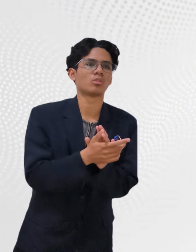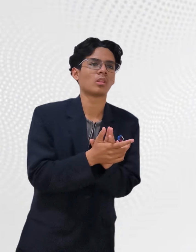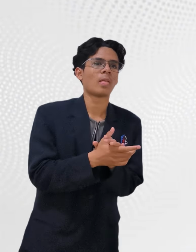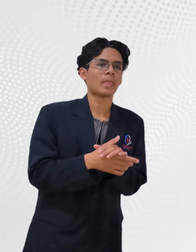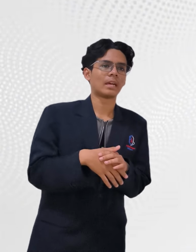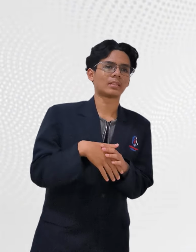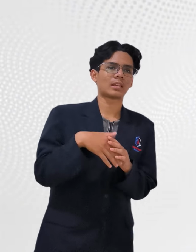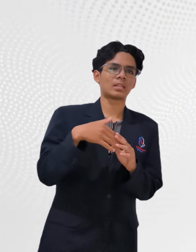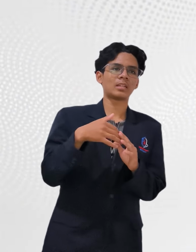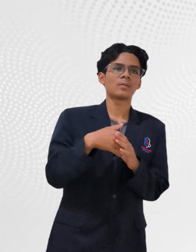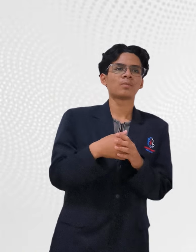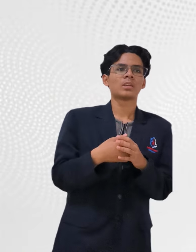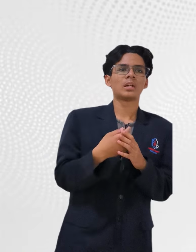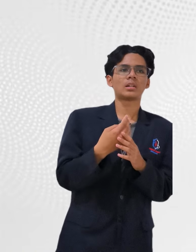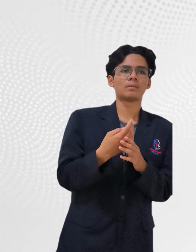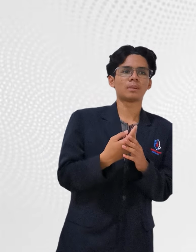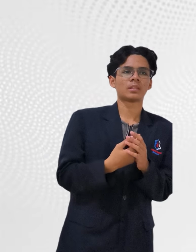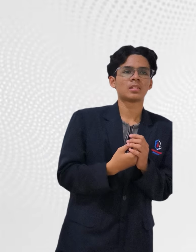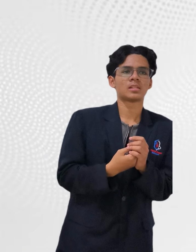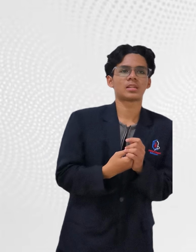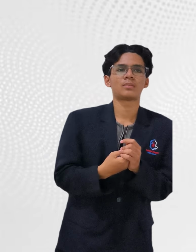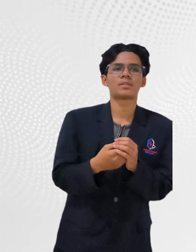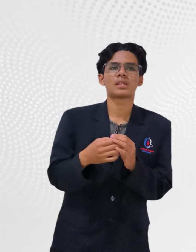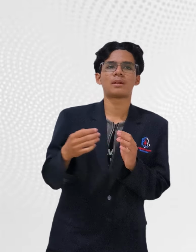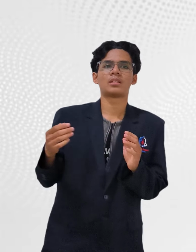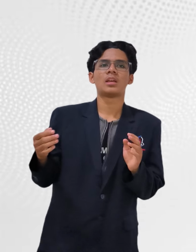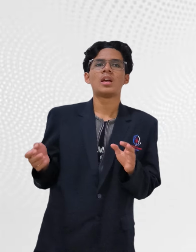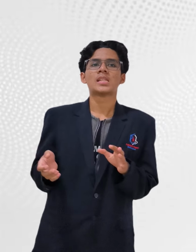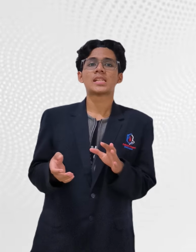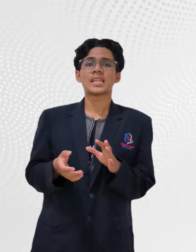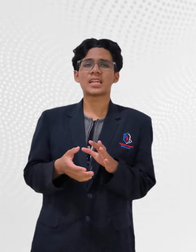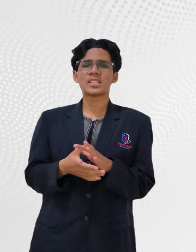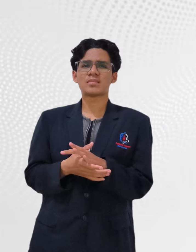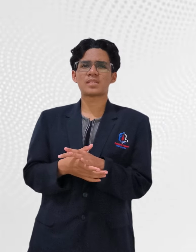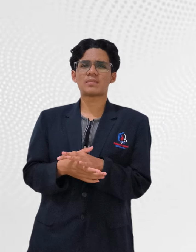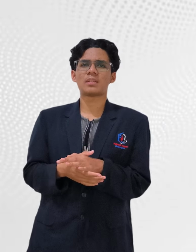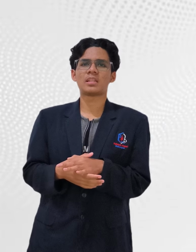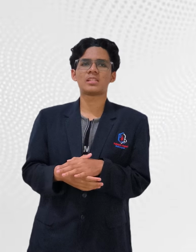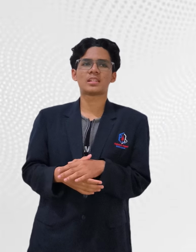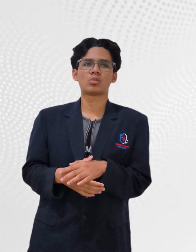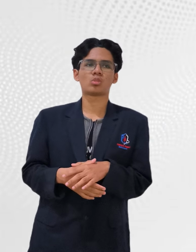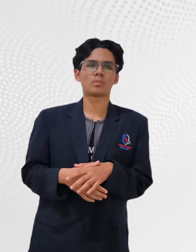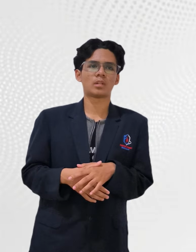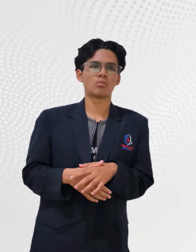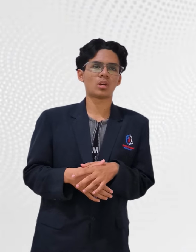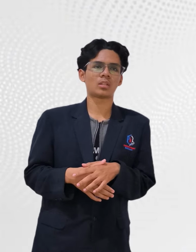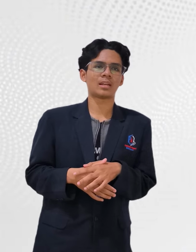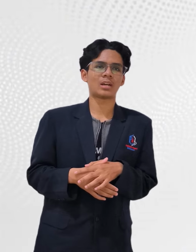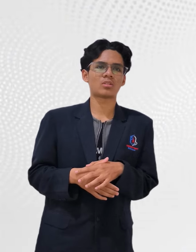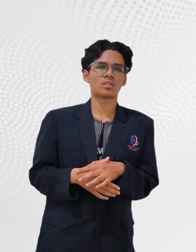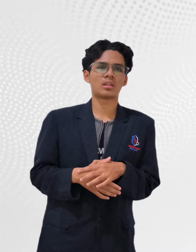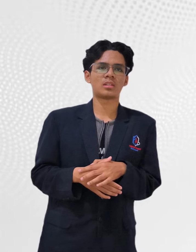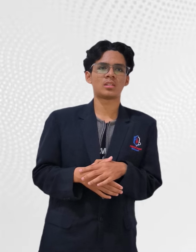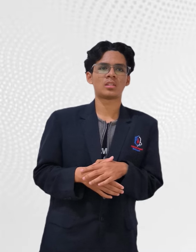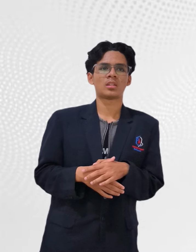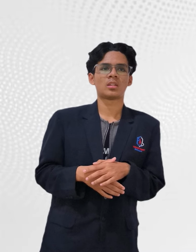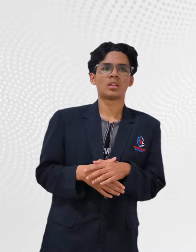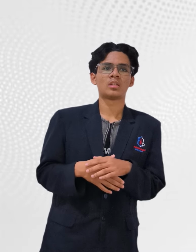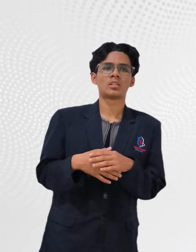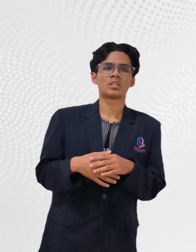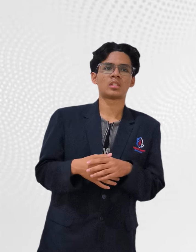simpul tersebut. Yang terakhir, yang keempat, selesaikan persamaan. Selesaikan sistem persamaan yang dihasilkan untuk menemukan nilai arus